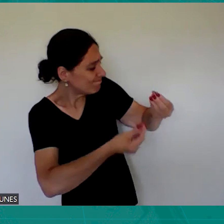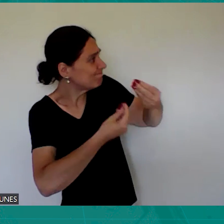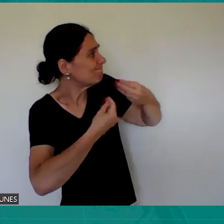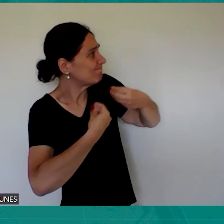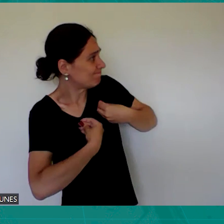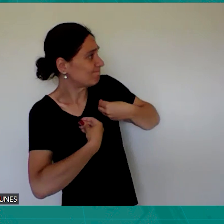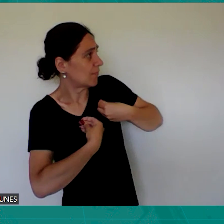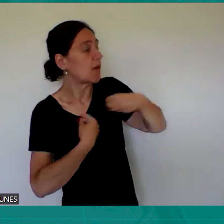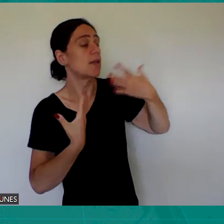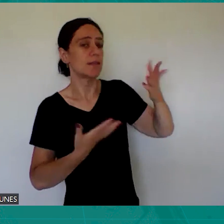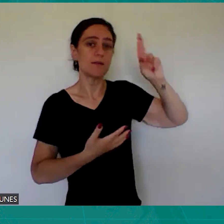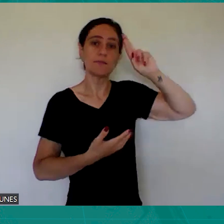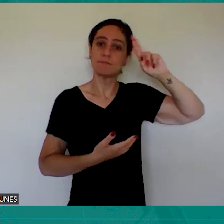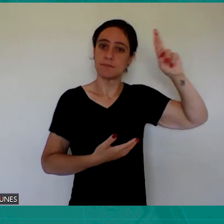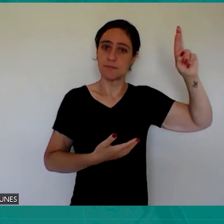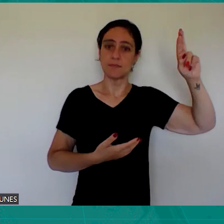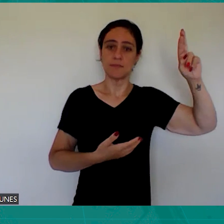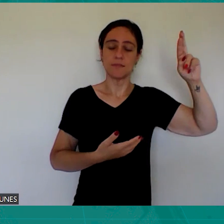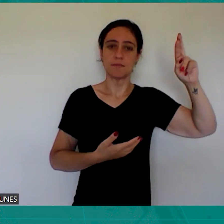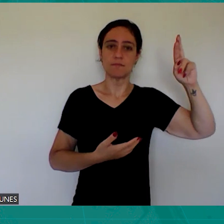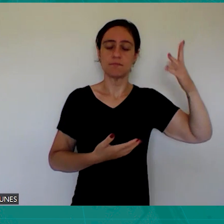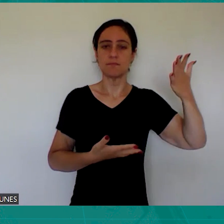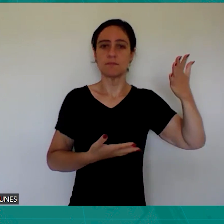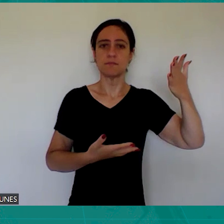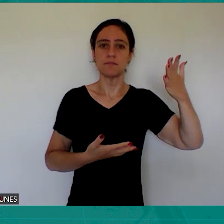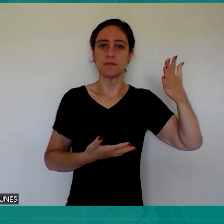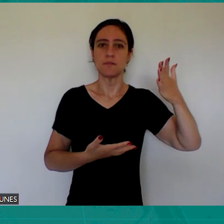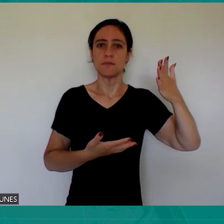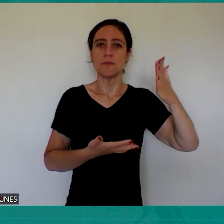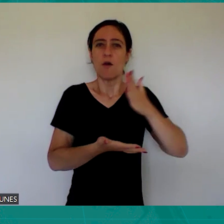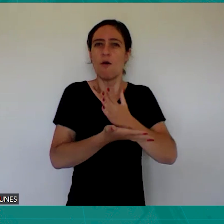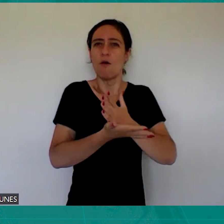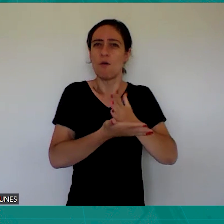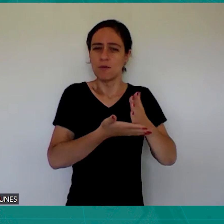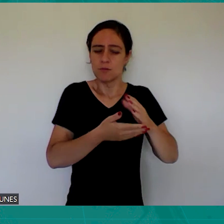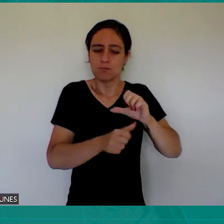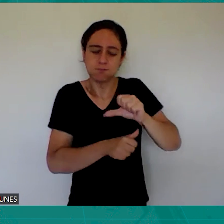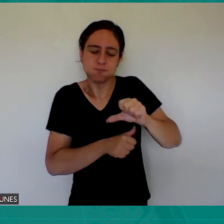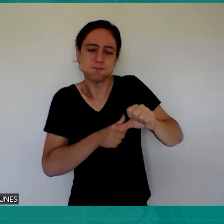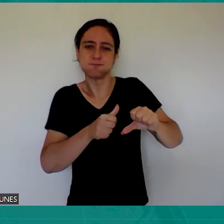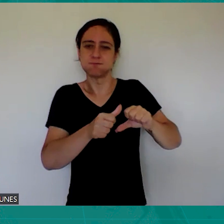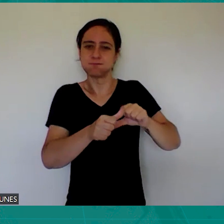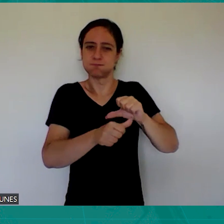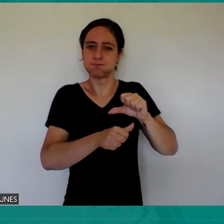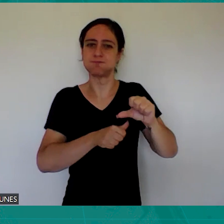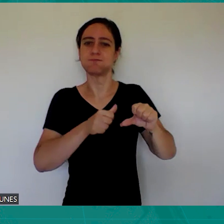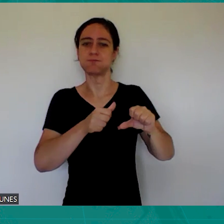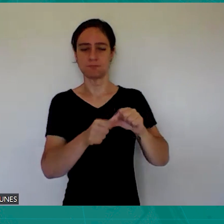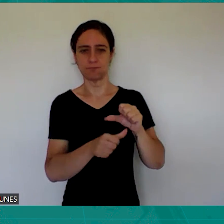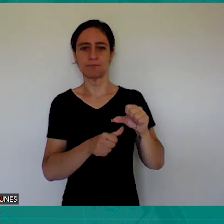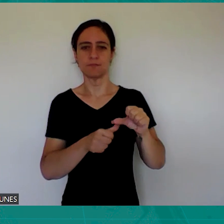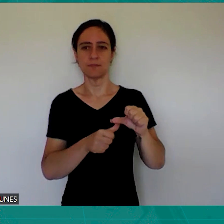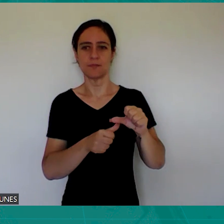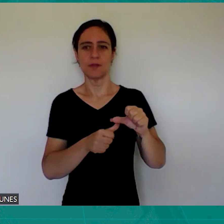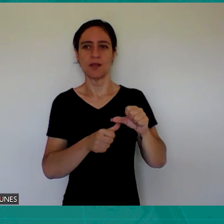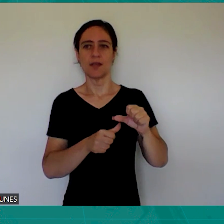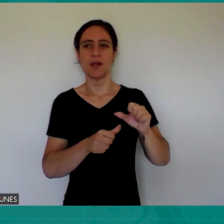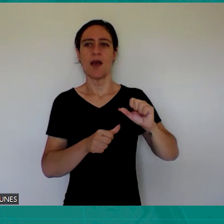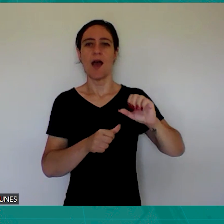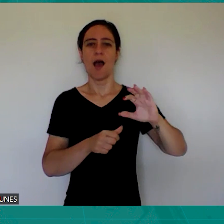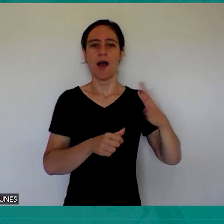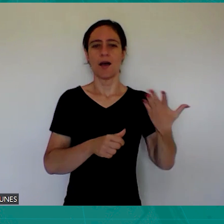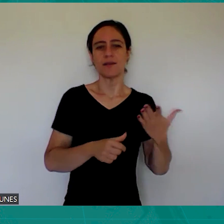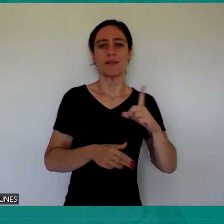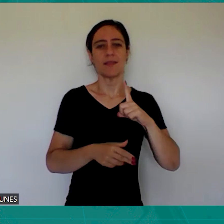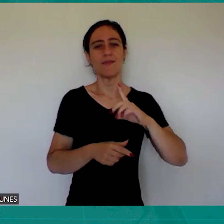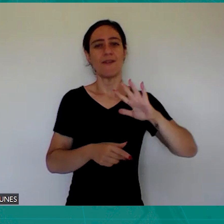foi tirando-os do seu habitat natural e levando-os a uma situação de